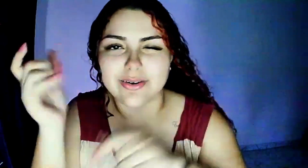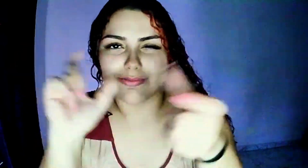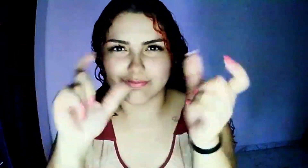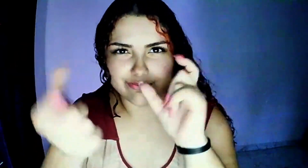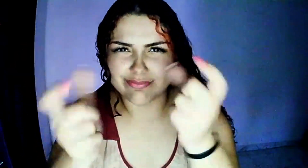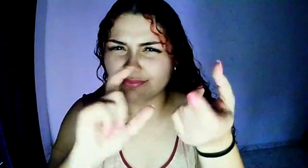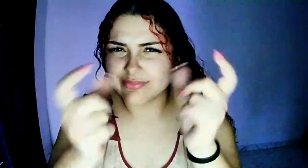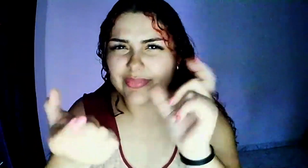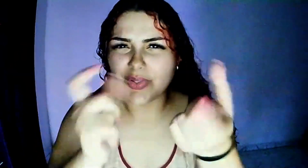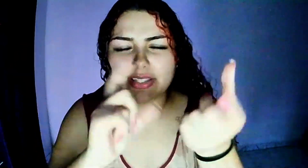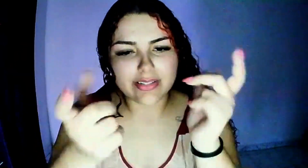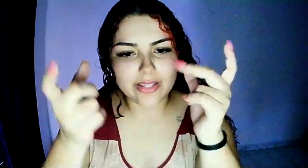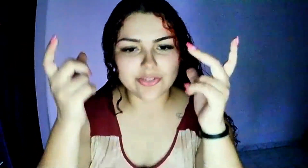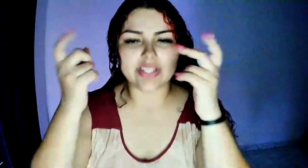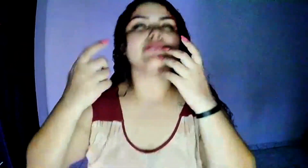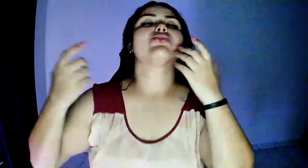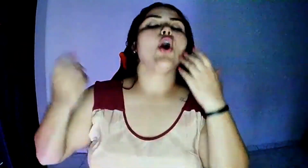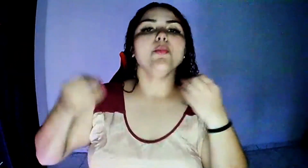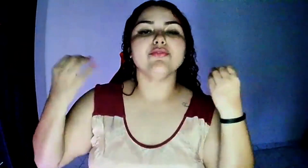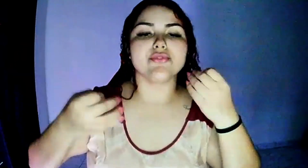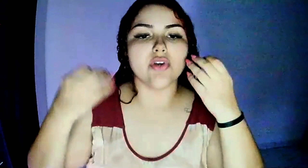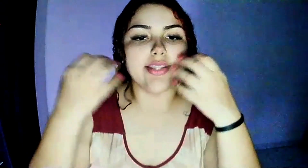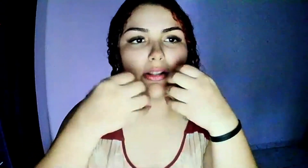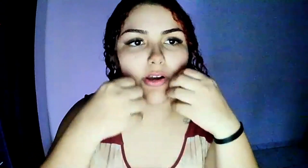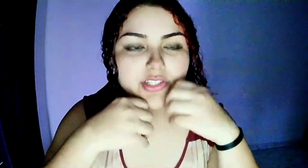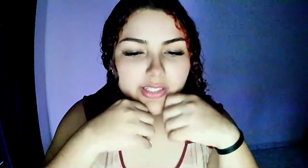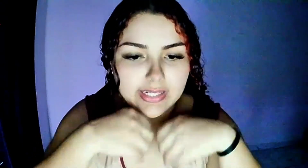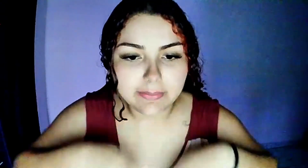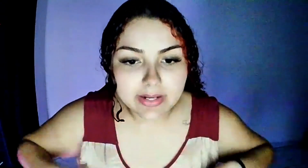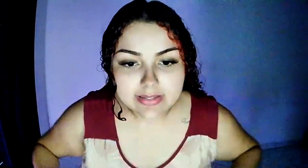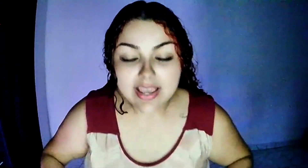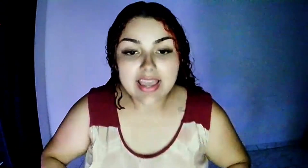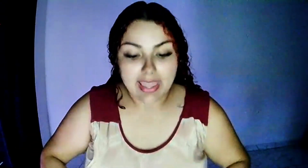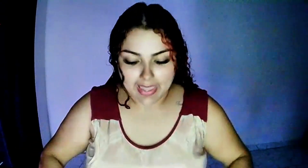alimentação. Estão entendendo, gente? Como funciona a lógica da Libras? É